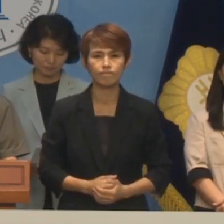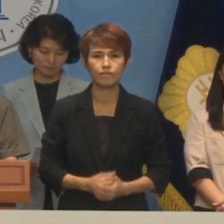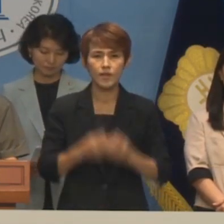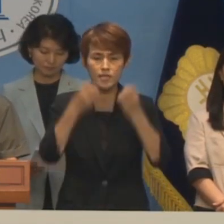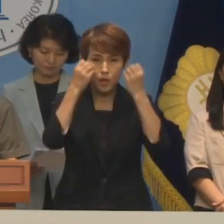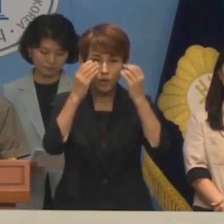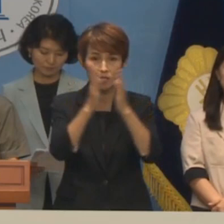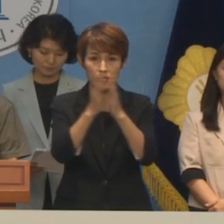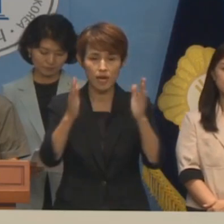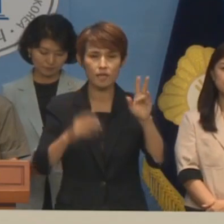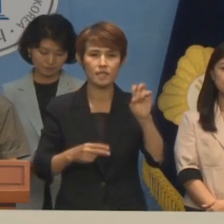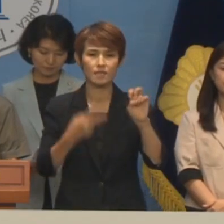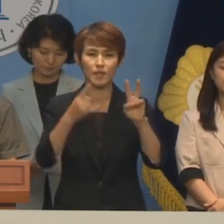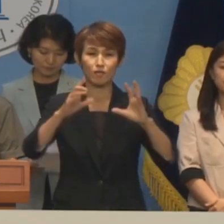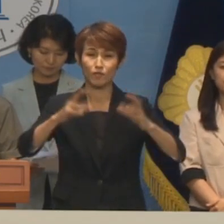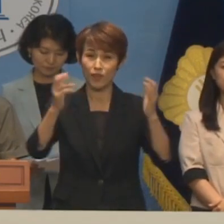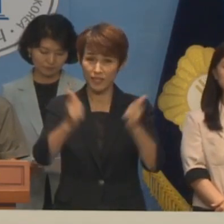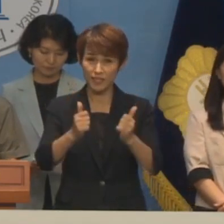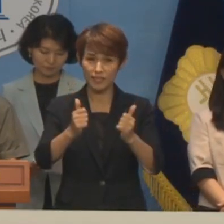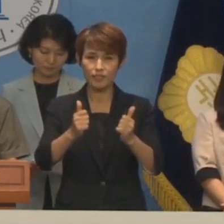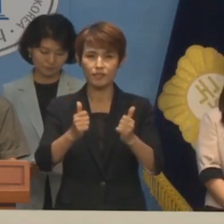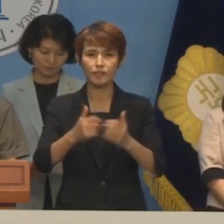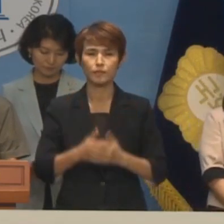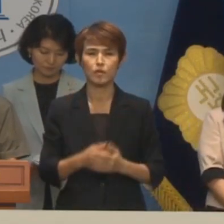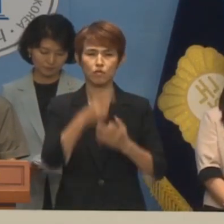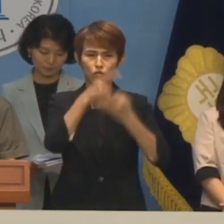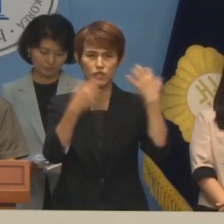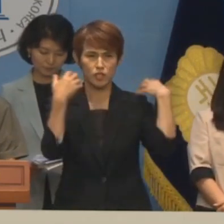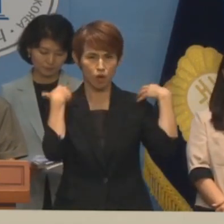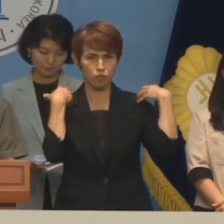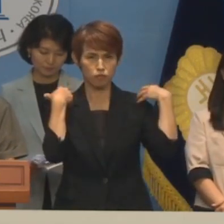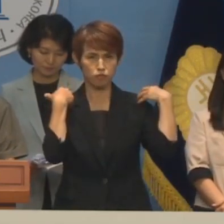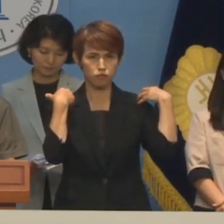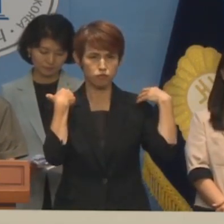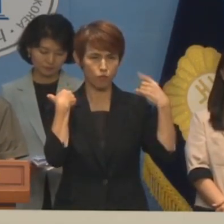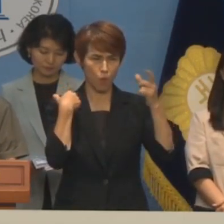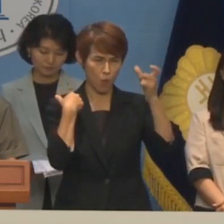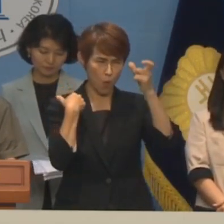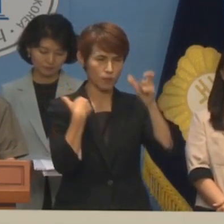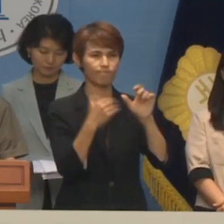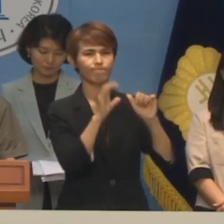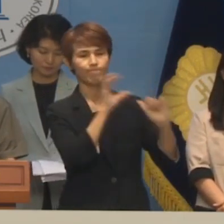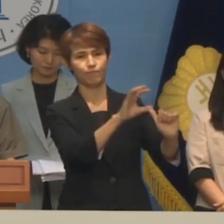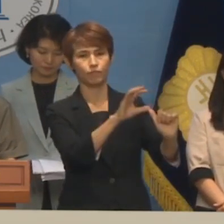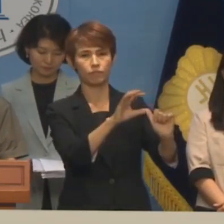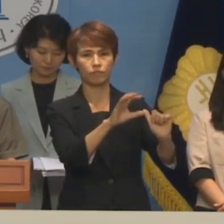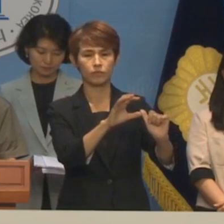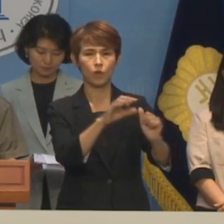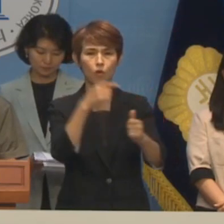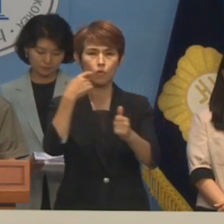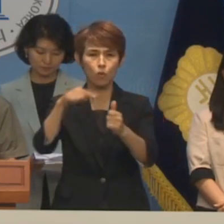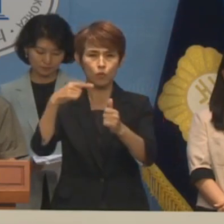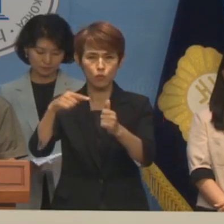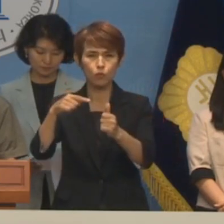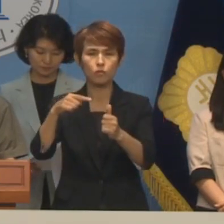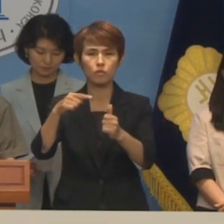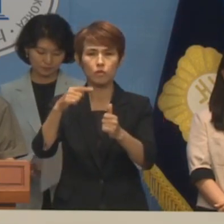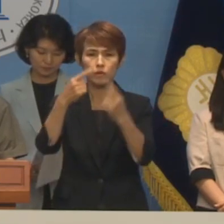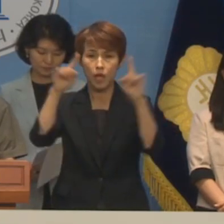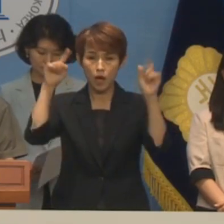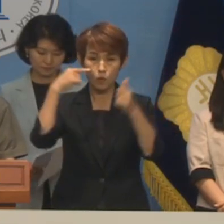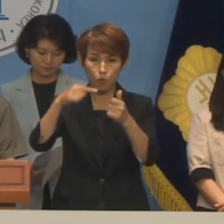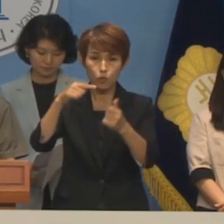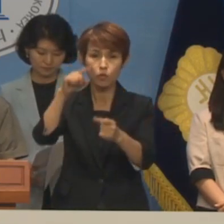새롭게 개원한 22대 국회는 윤석열 정부의 폭주를 중단시키고 제대로 된 고등교육을